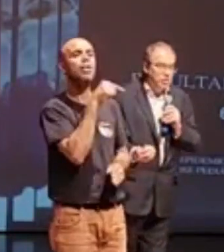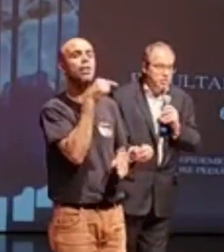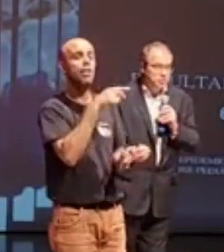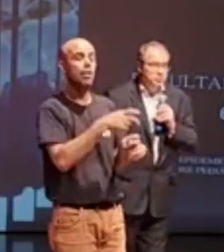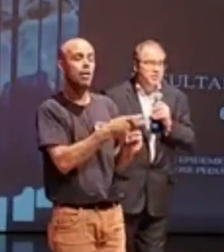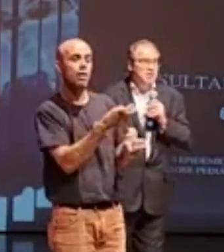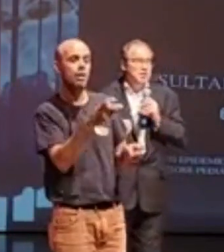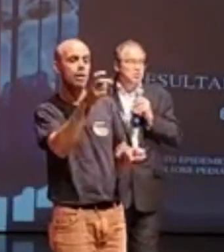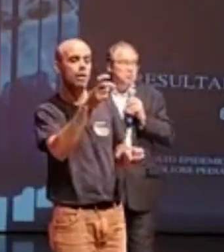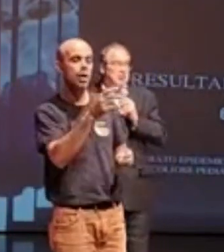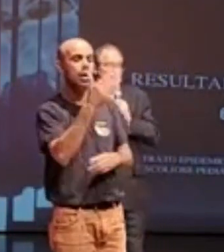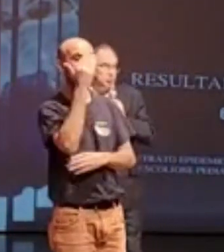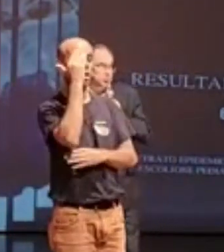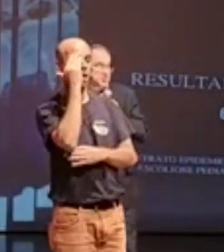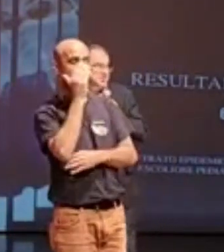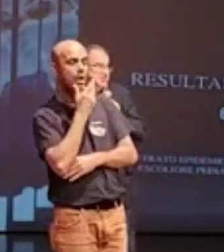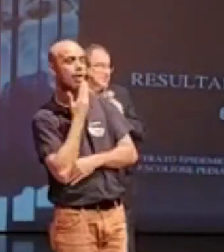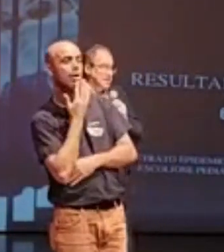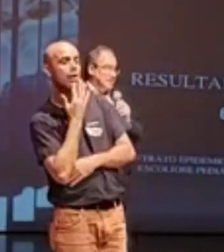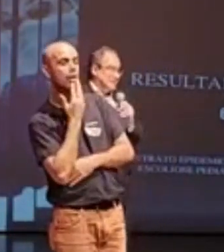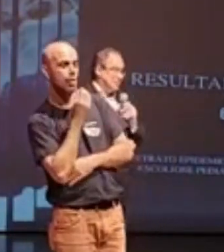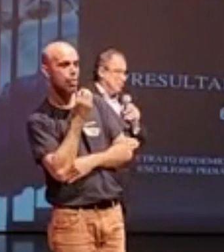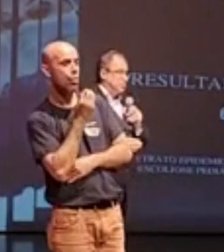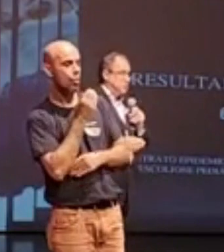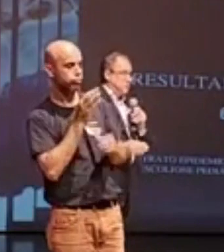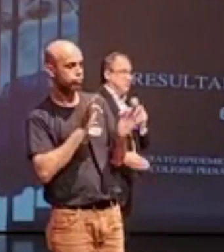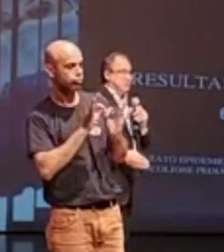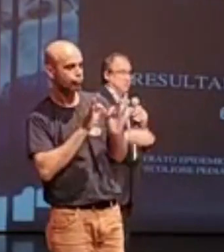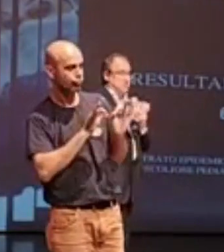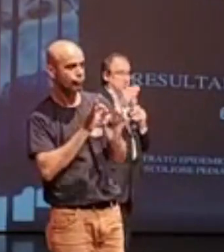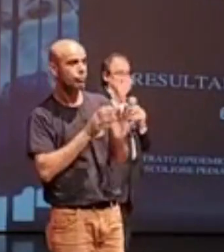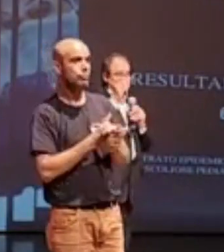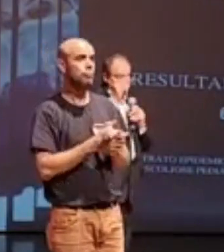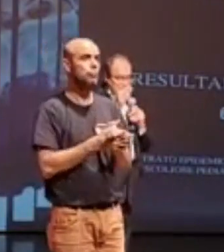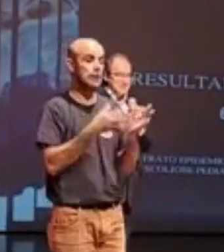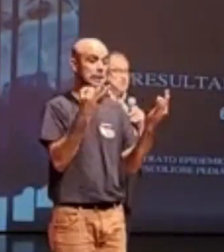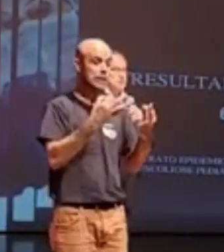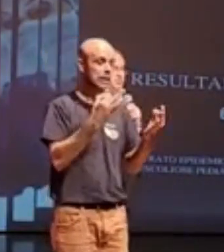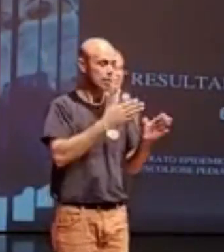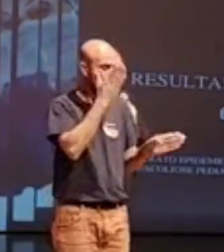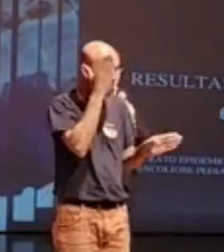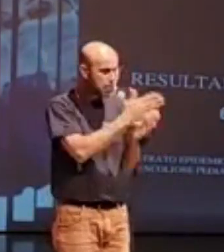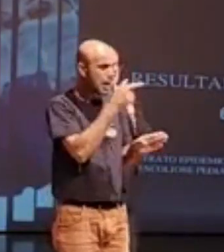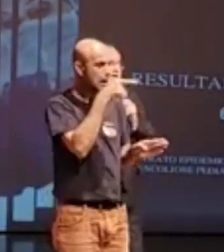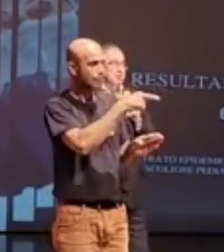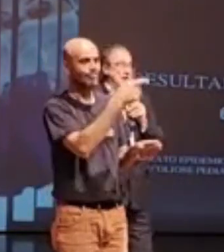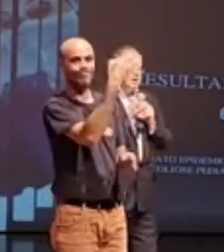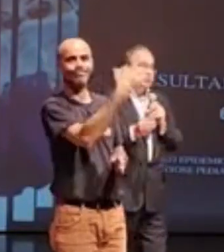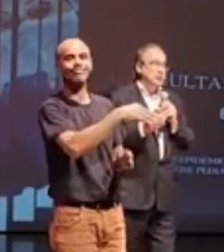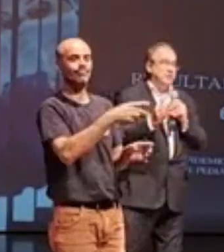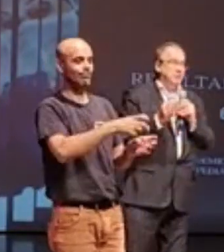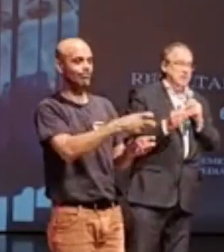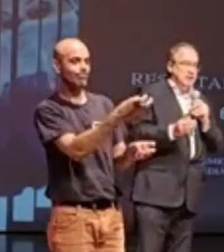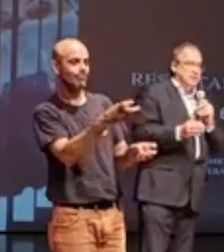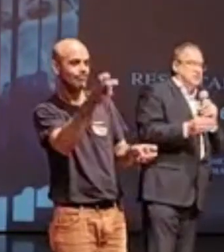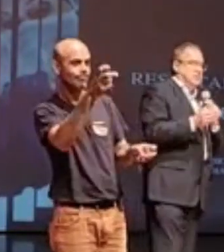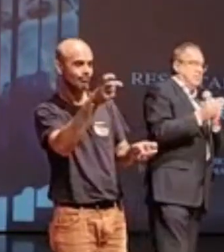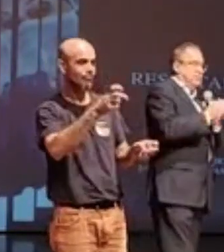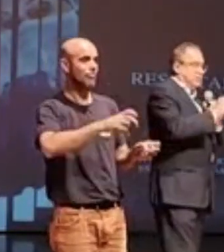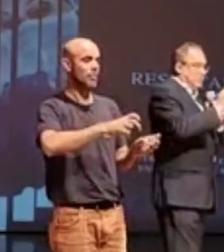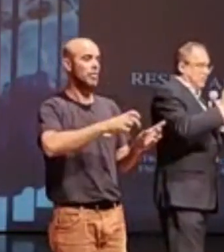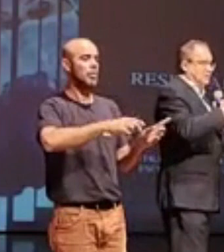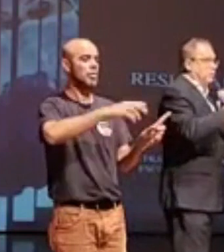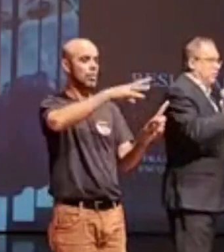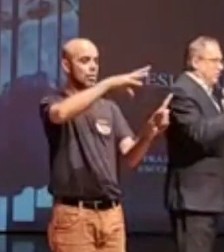no diagnóstico, e o diagnóstico de certeza, hoje em dia, assim, o diagnóstico de certeza da escoliose é uma radiografia que